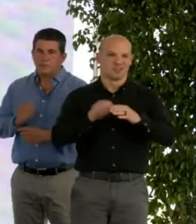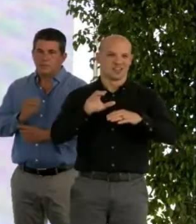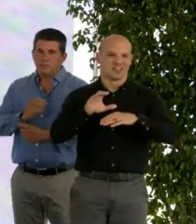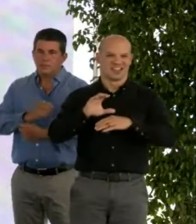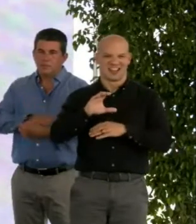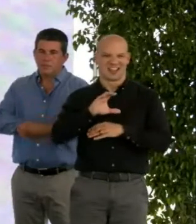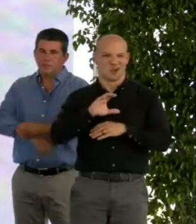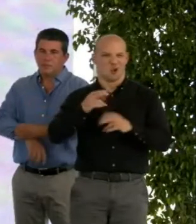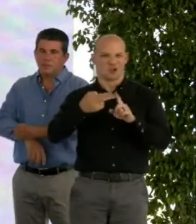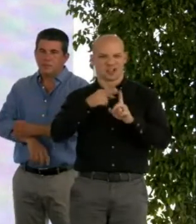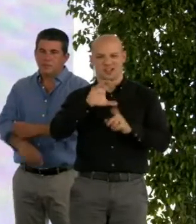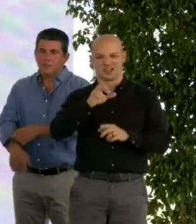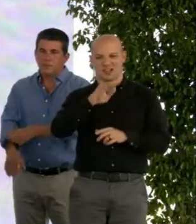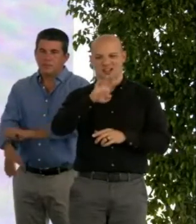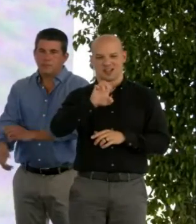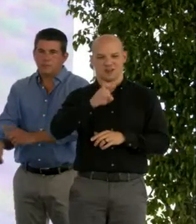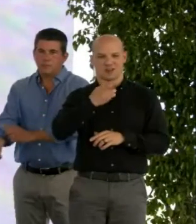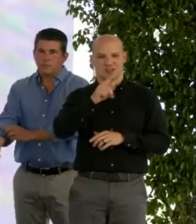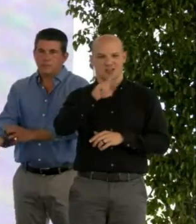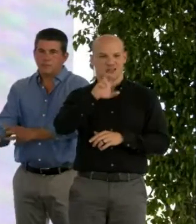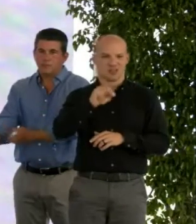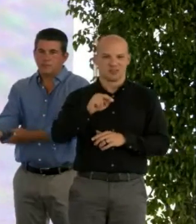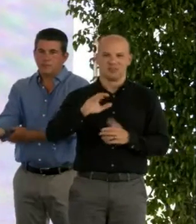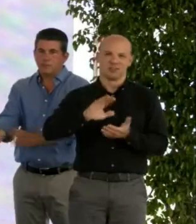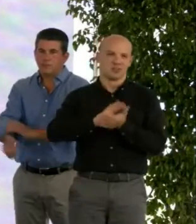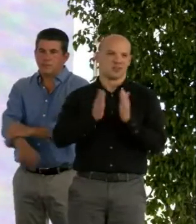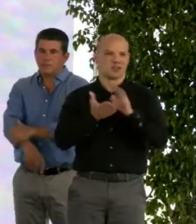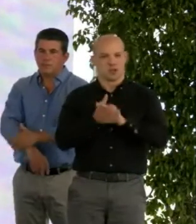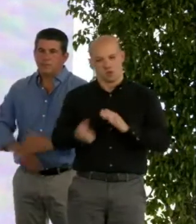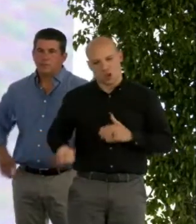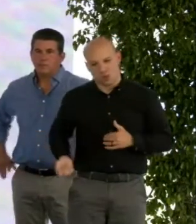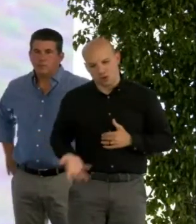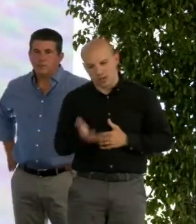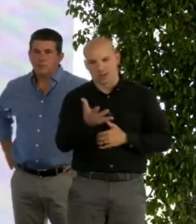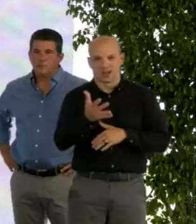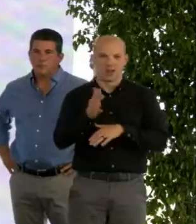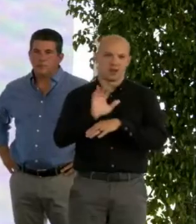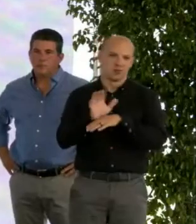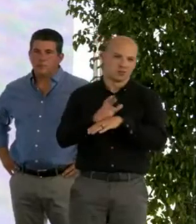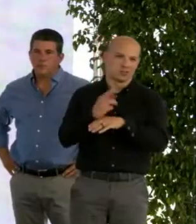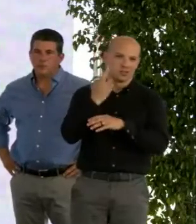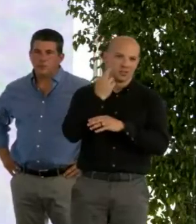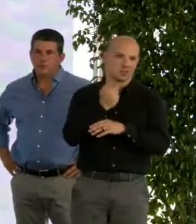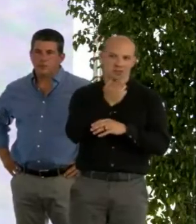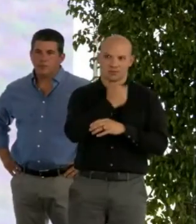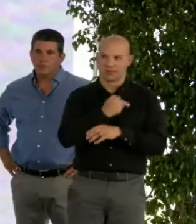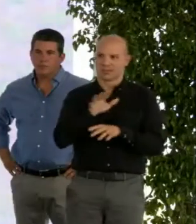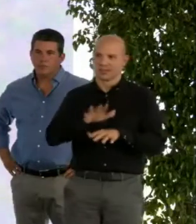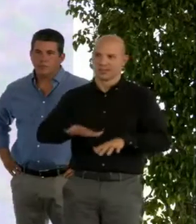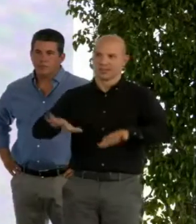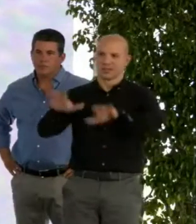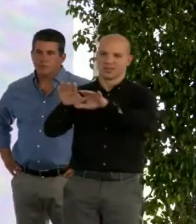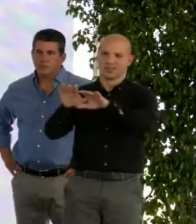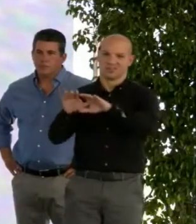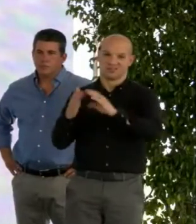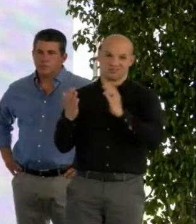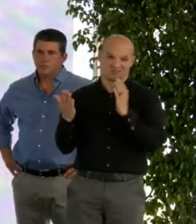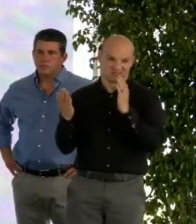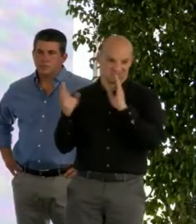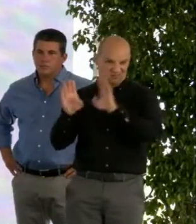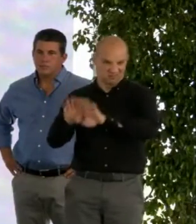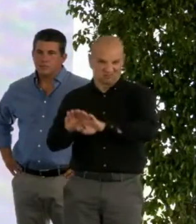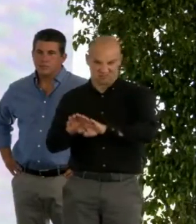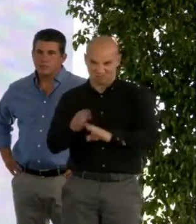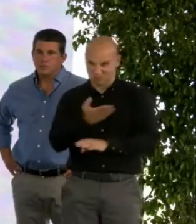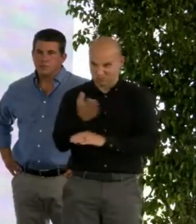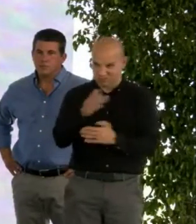toda esa área ahí, que iba a ser una bolera, un cine, todo el área de restaurantes que ya cerró. Yo quisiera saber si ustedes han hecho un